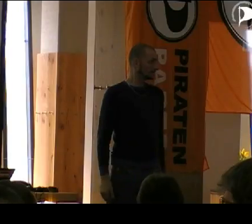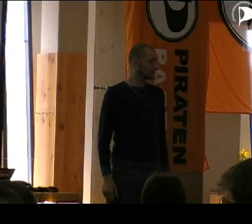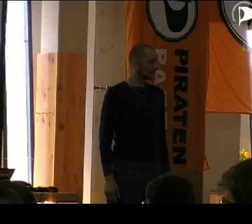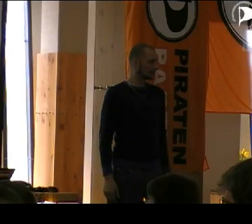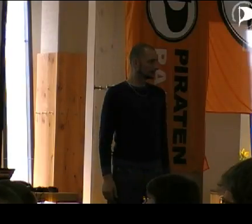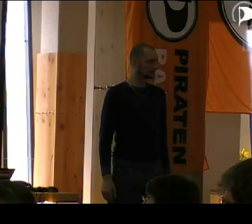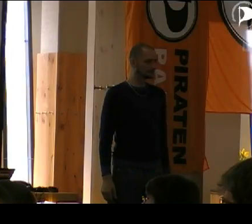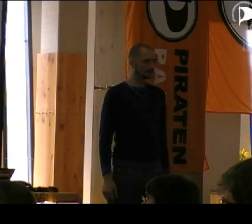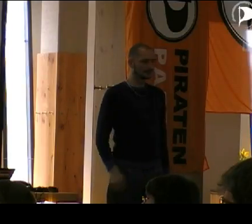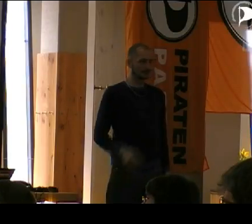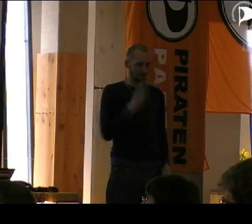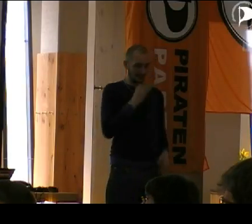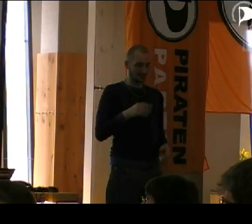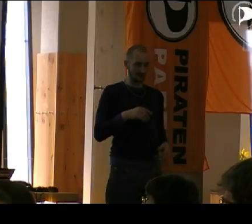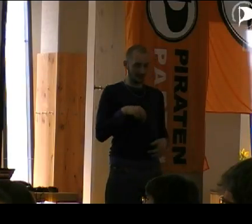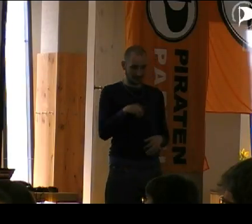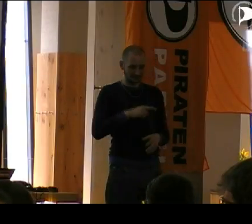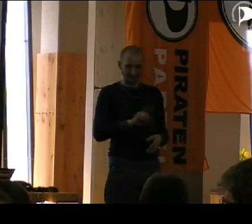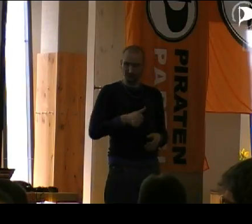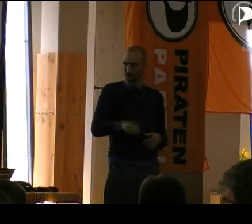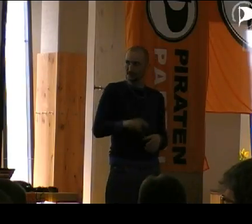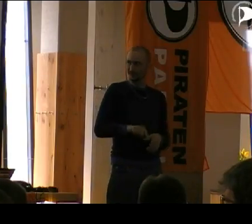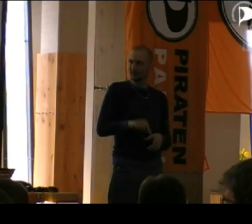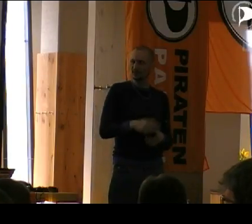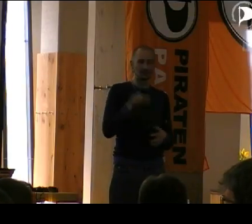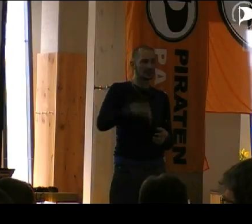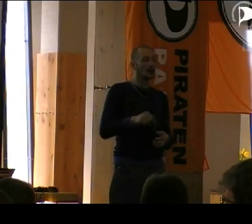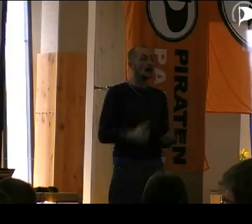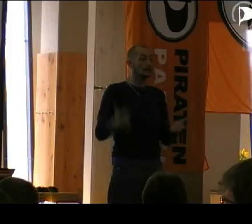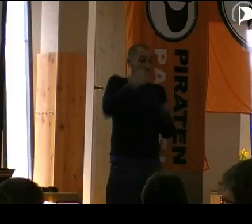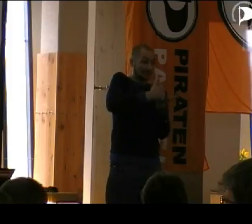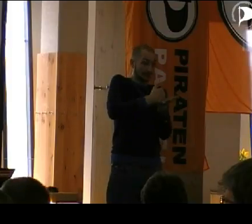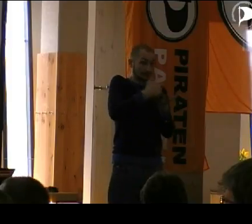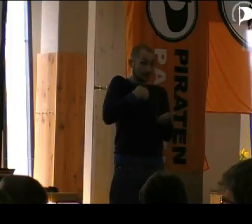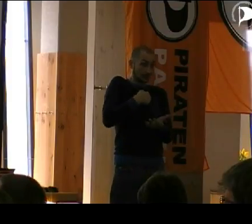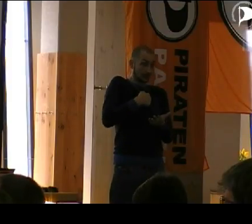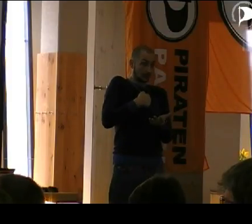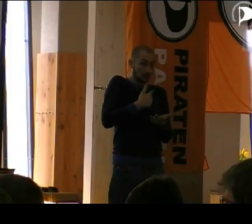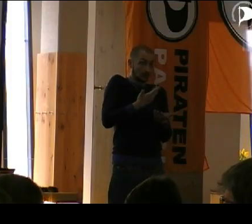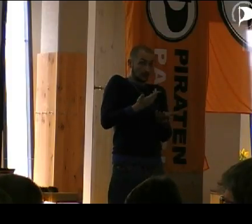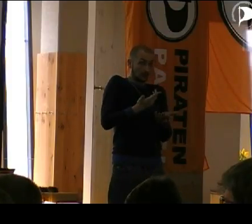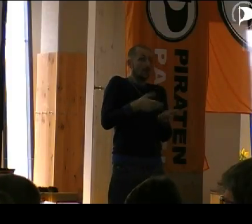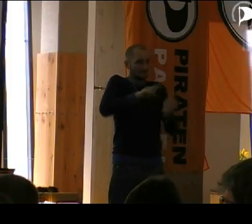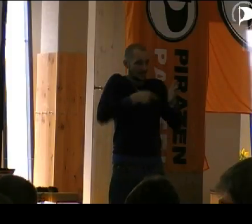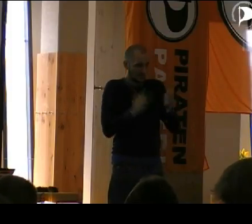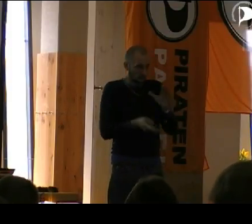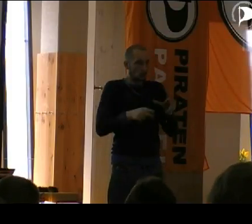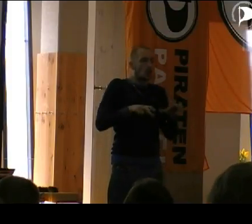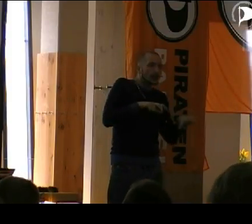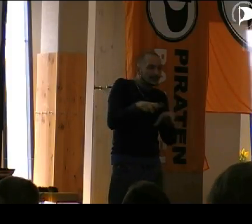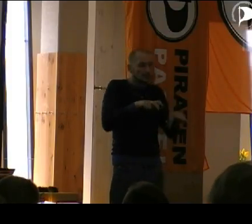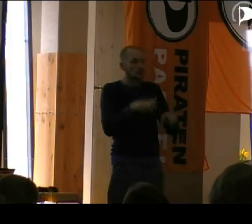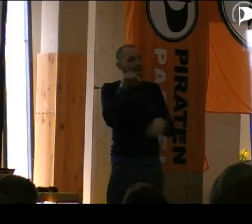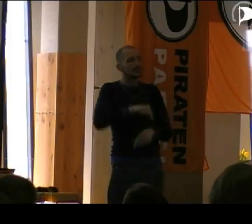wenn man und zwar als boss calida zuständig gewesen wir sind so diesmal nicht auf